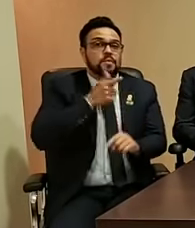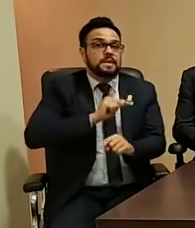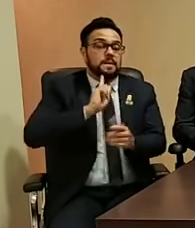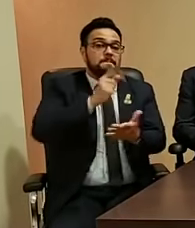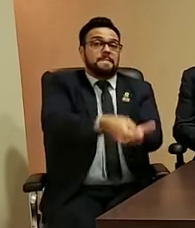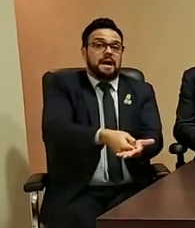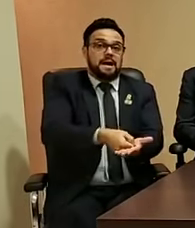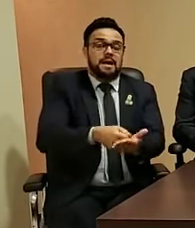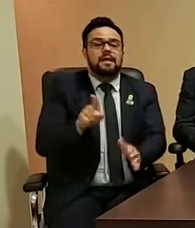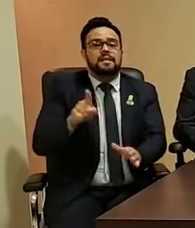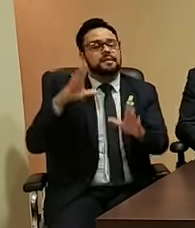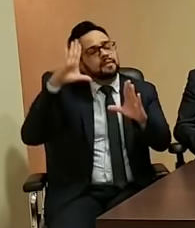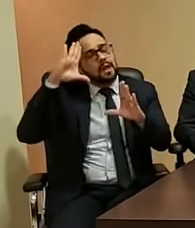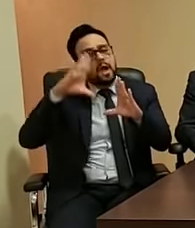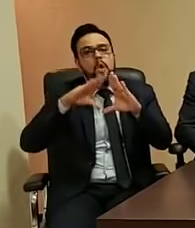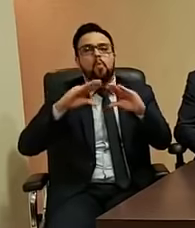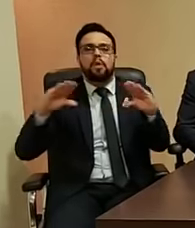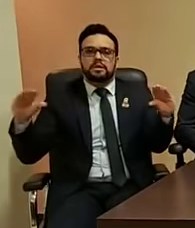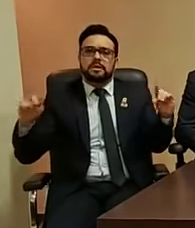pagamento com muita